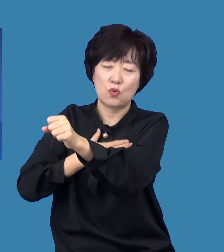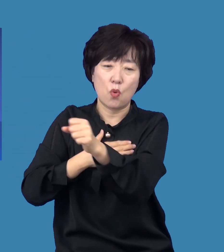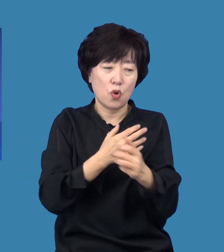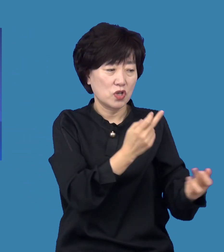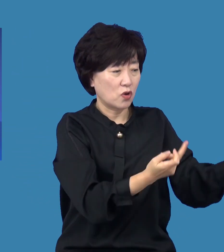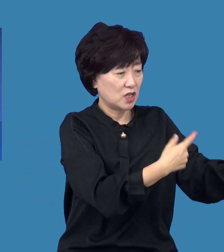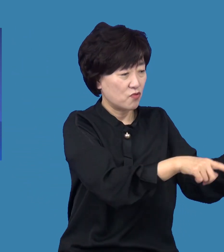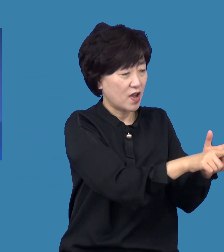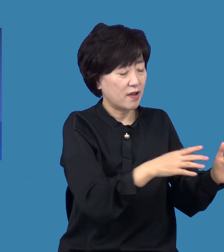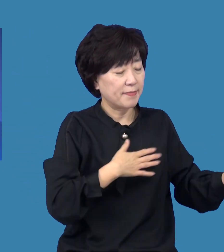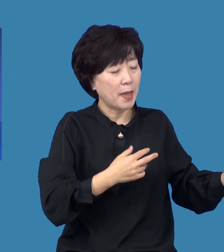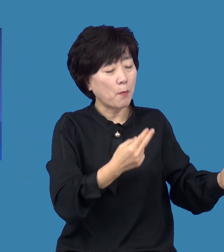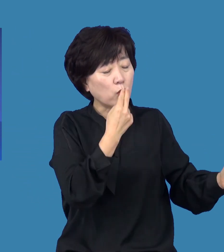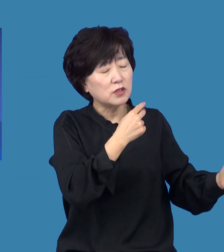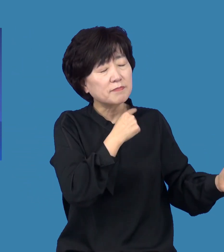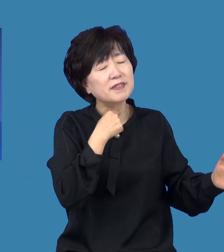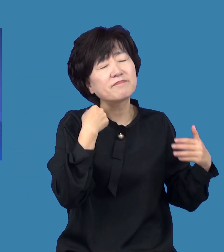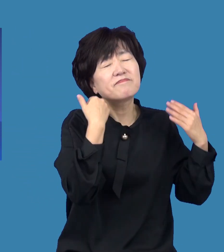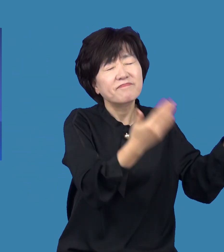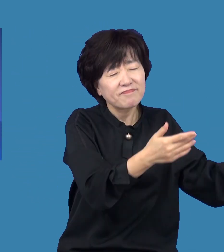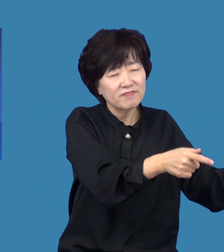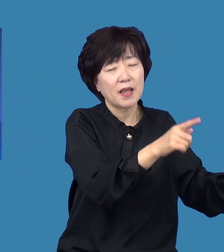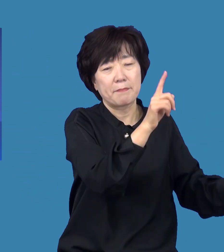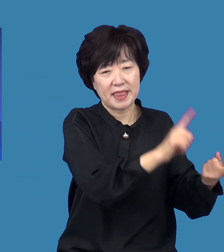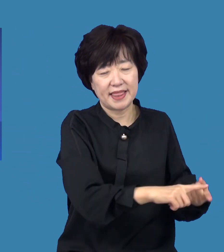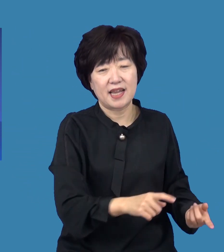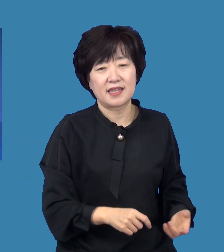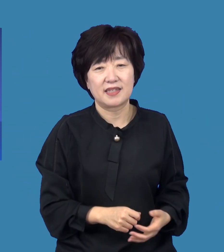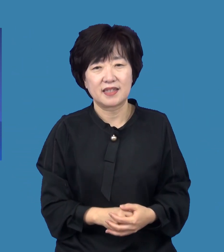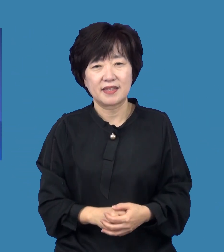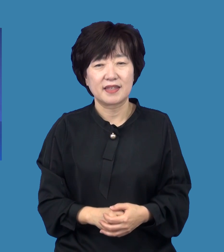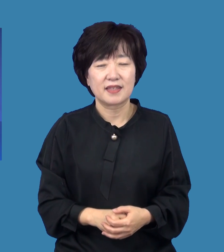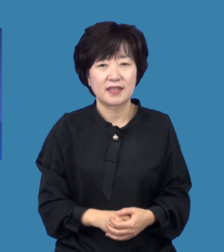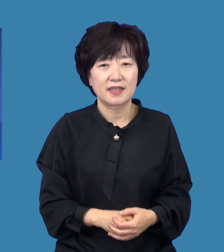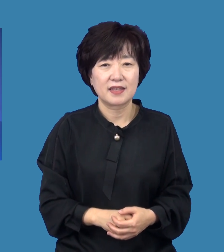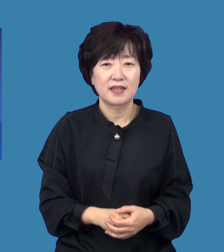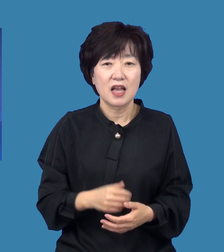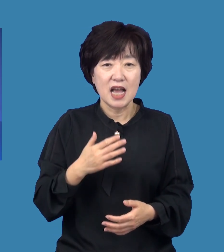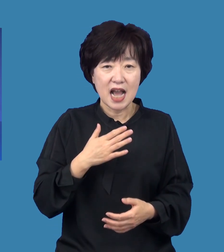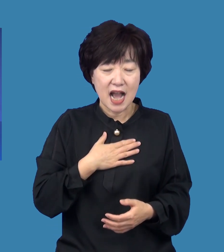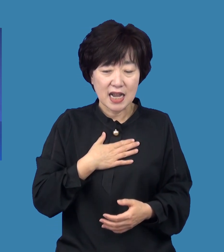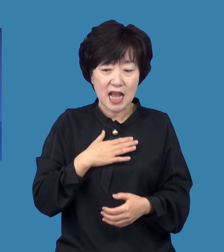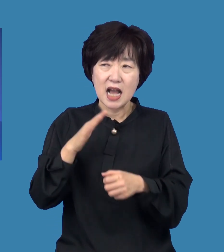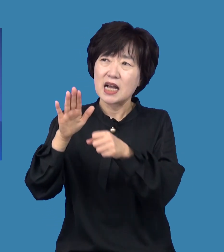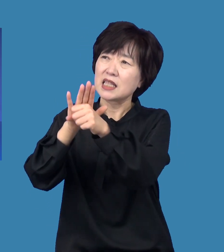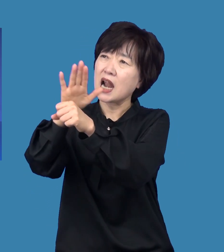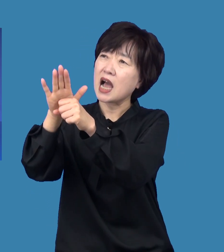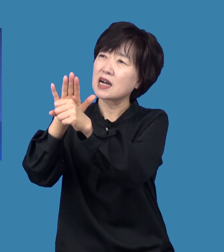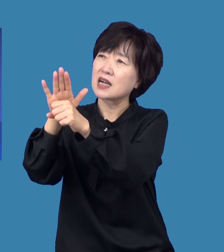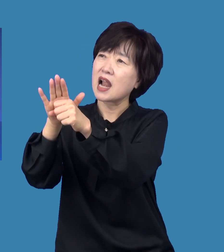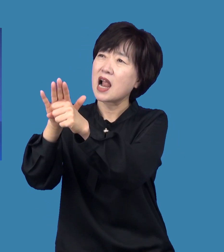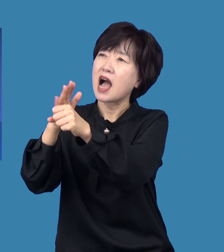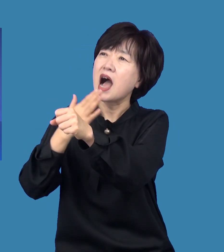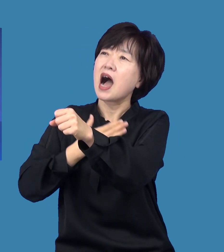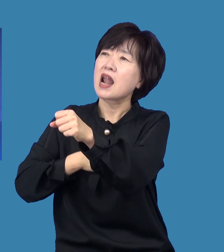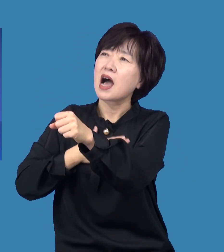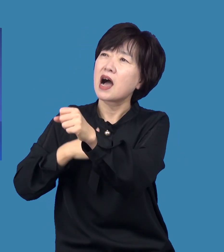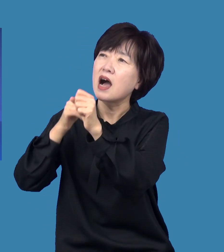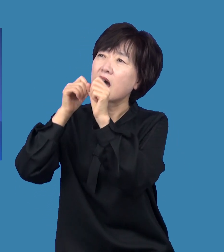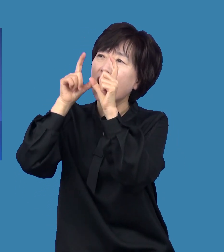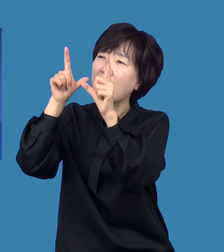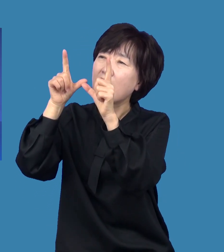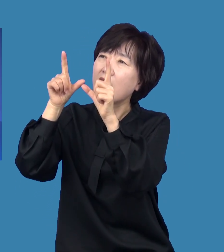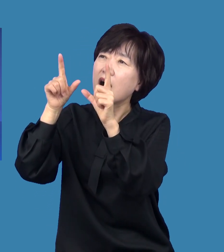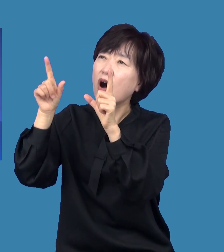목숨을 버리는 것이 마땅하니라. 자, 이 말씀에 보면 우리가 사랑을 알게 됐는데 어떻게 사랑을 알게 됐냐면